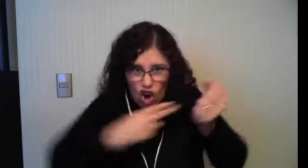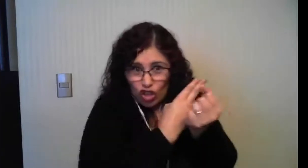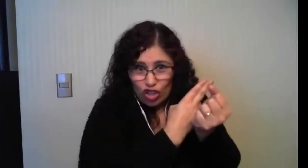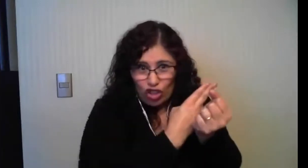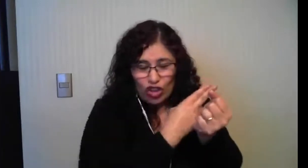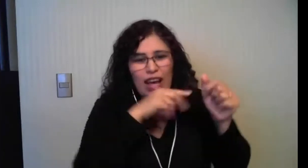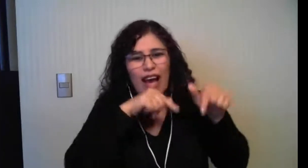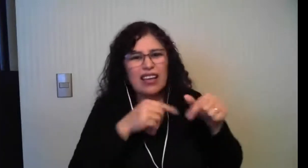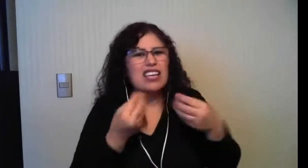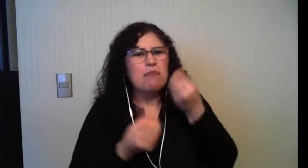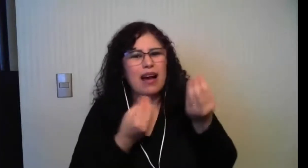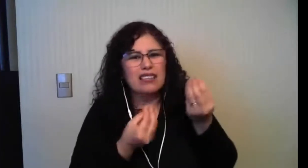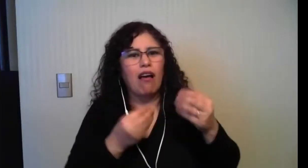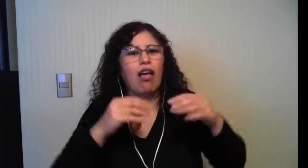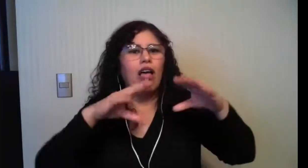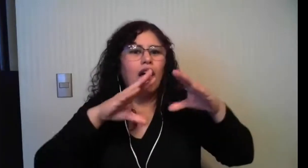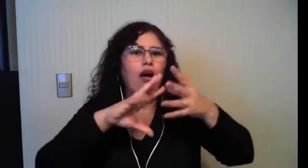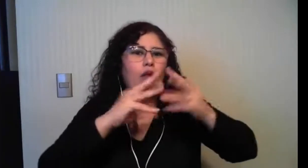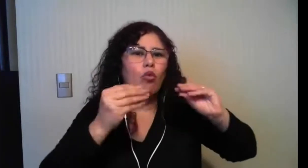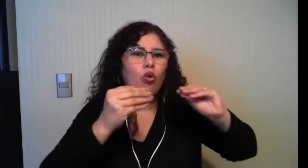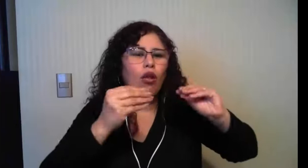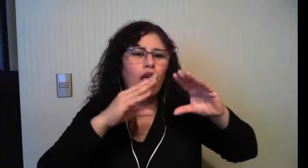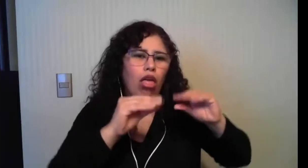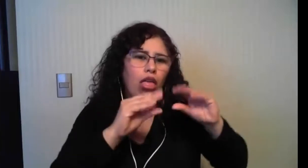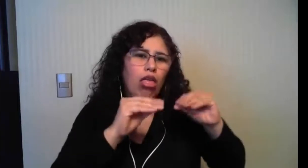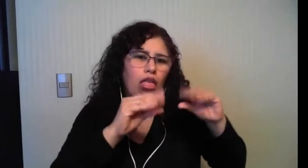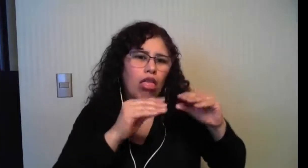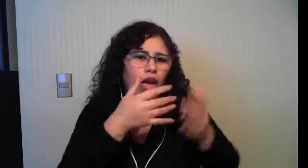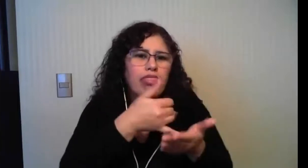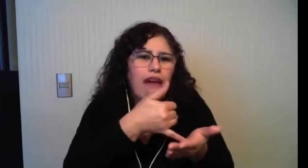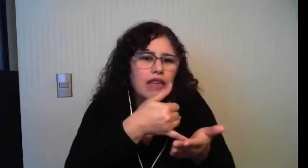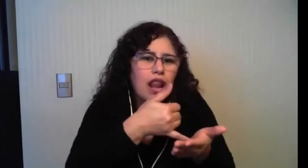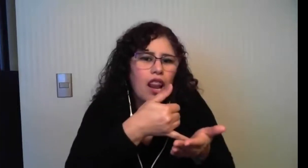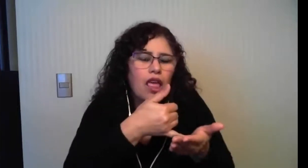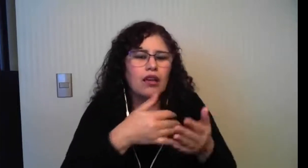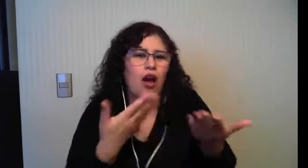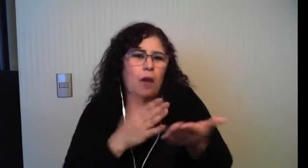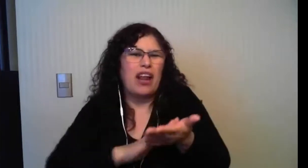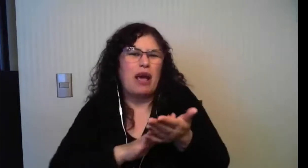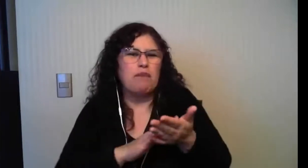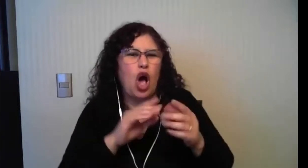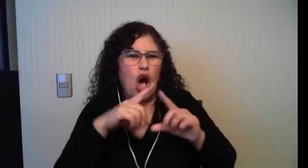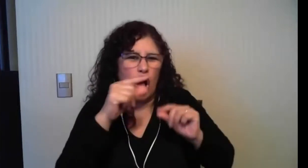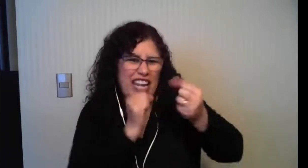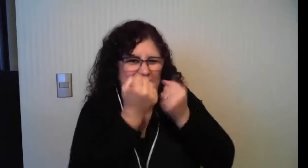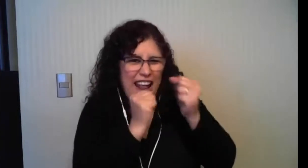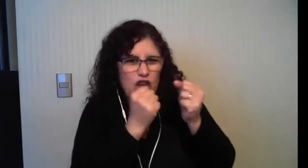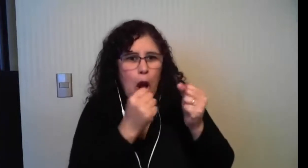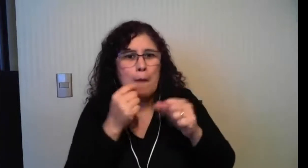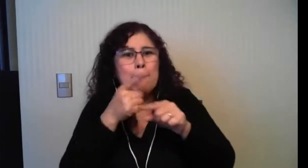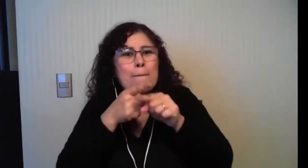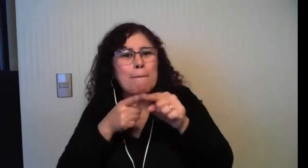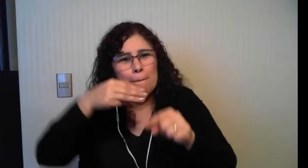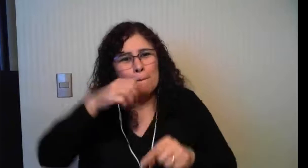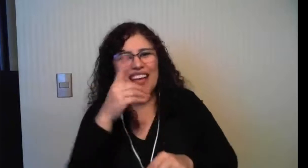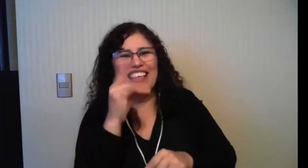¿De acuerdo? Básicamente debilidad muscular y atrofia, ¿ya? Si yo Claro. me corto un nervio mediano, probablemente no voy a poder hacer la flexión de dedo,